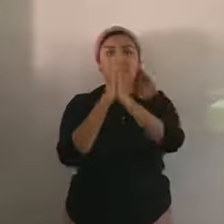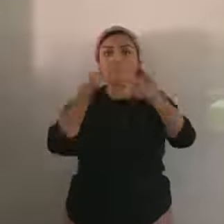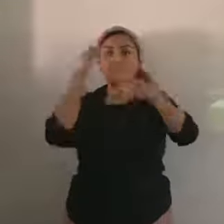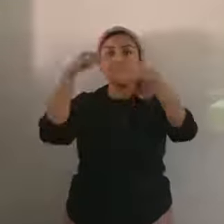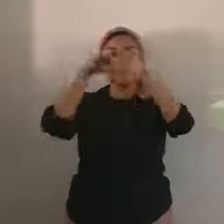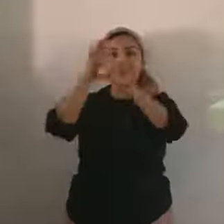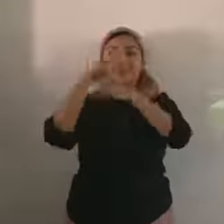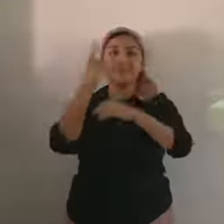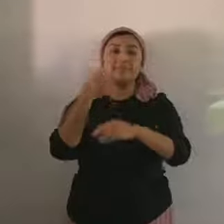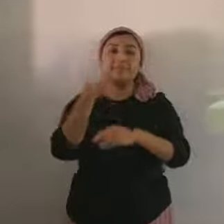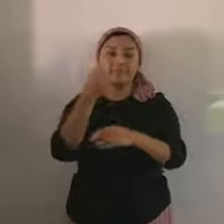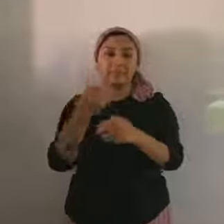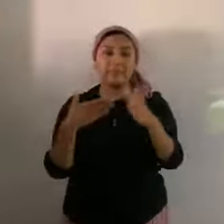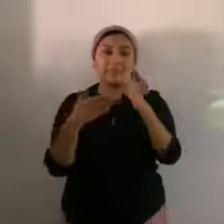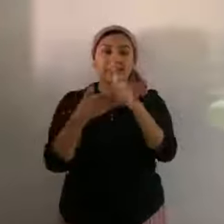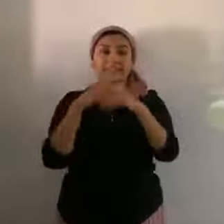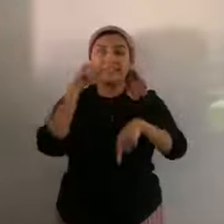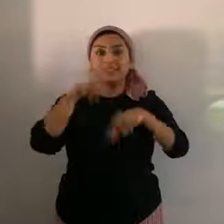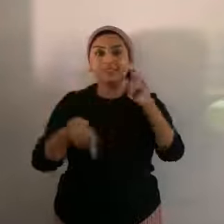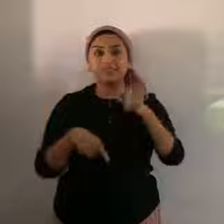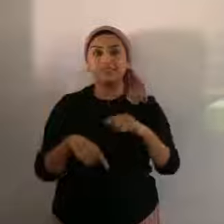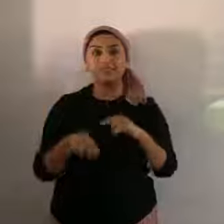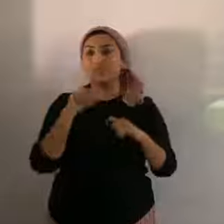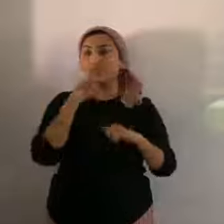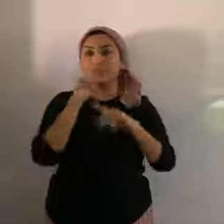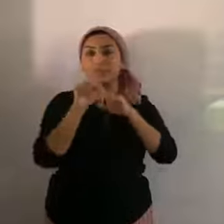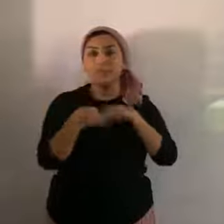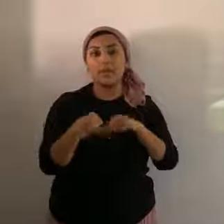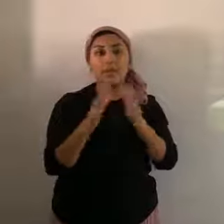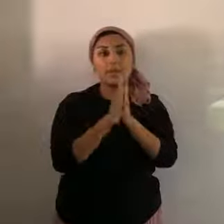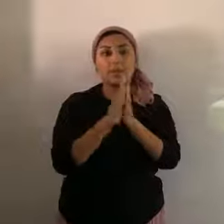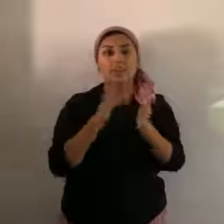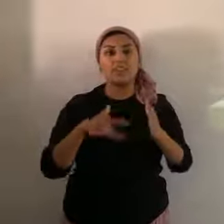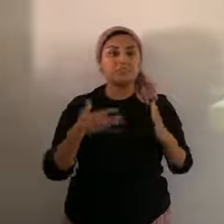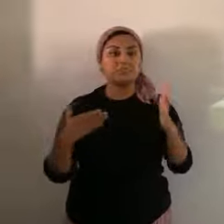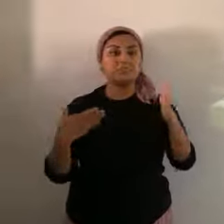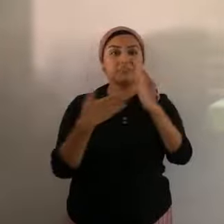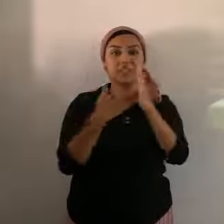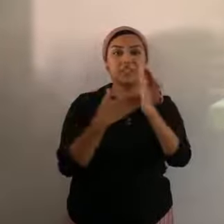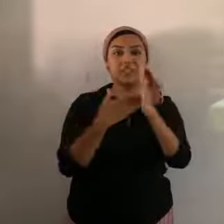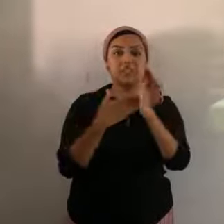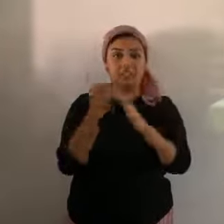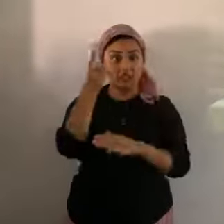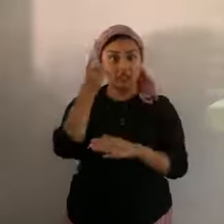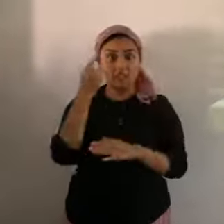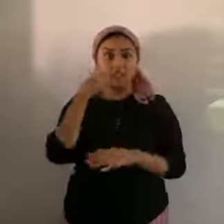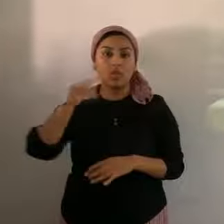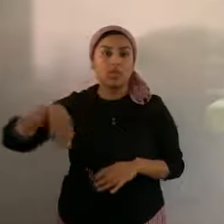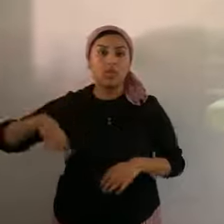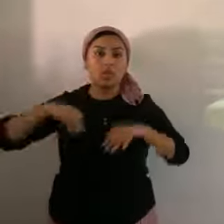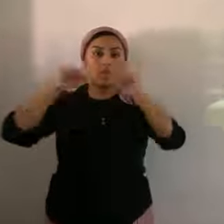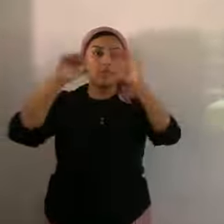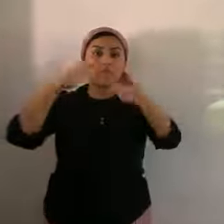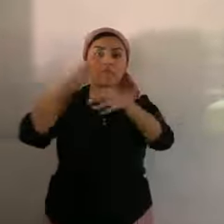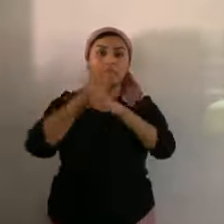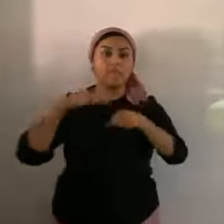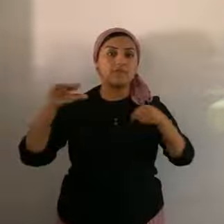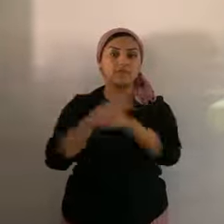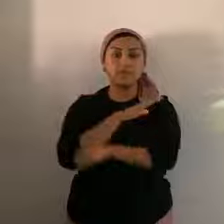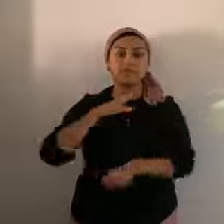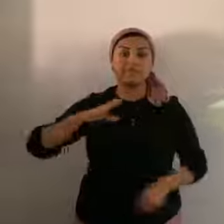Es un decir, no va a ser respondida esa oración, traba. ¿Te das cuenta por qué no has sido bendecido? ¿Te